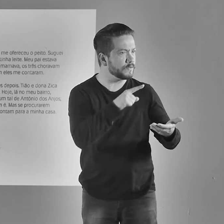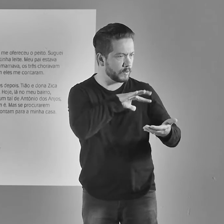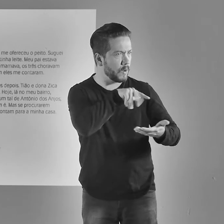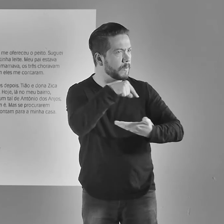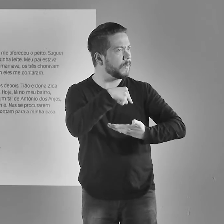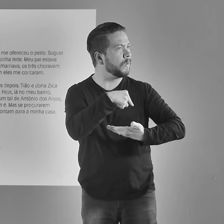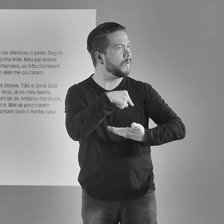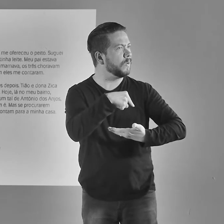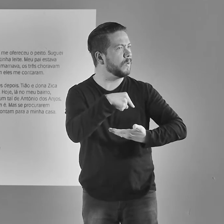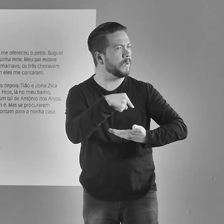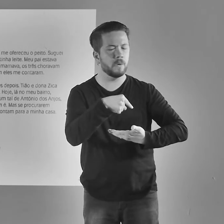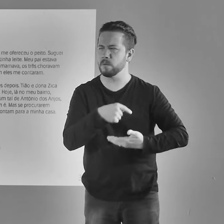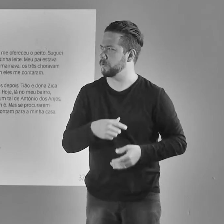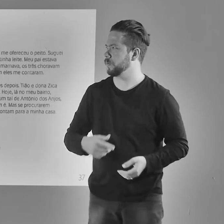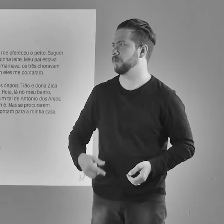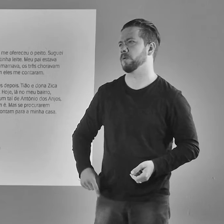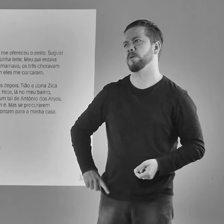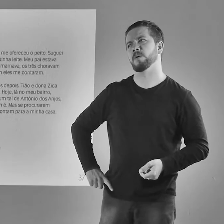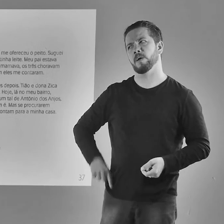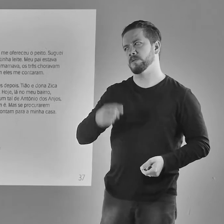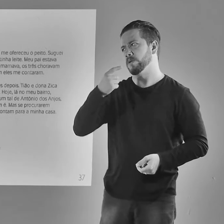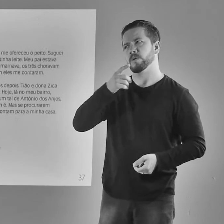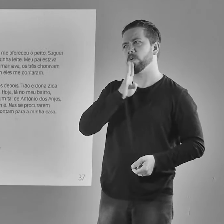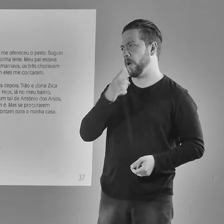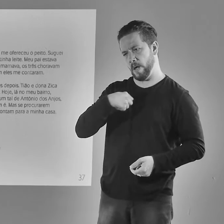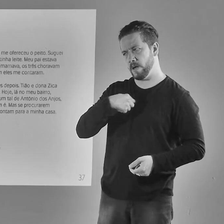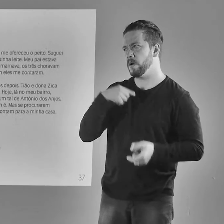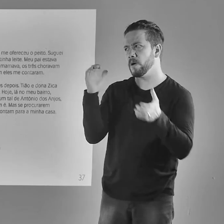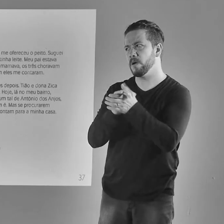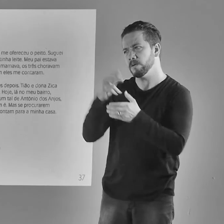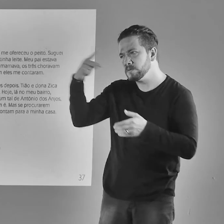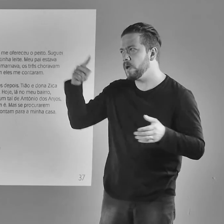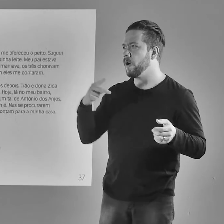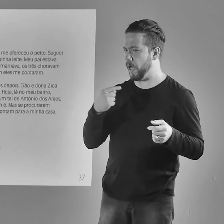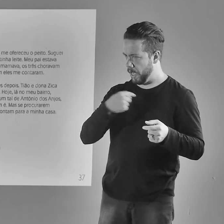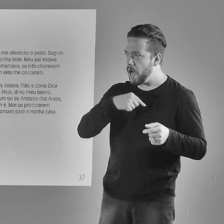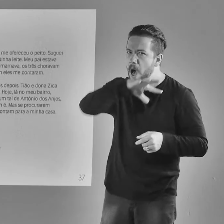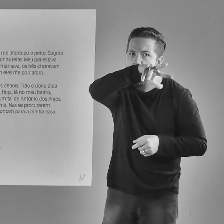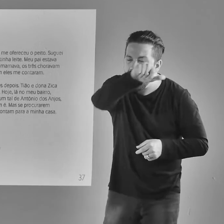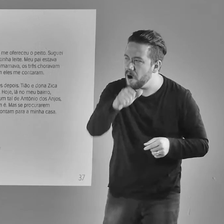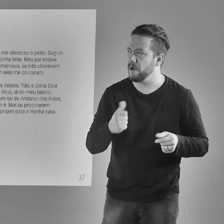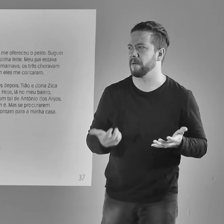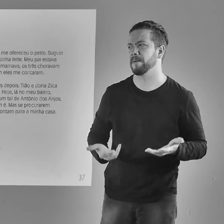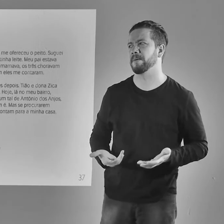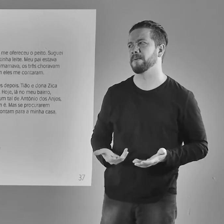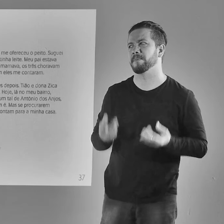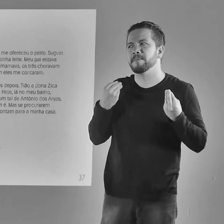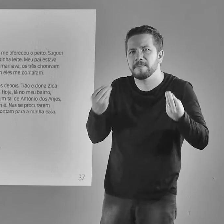de alguém. Que é isso, mulher? Não conhece seu marido? E eu lá sou homem de roubar alguma coisa de